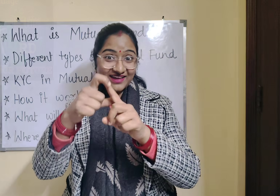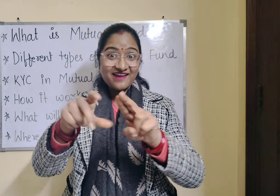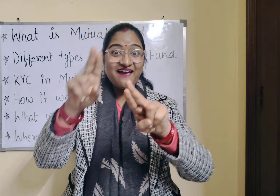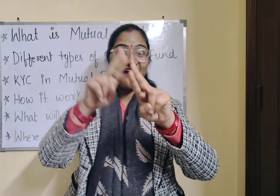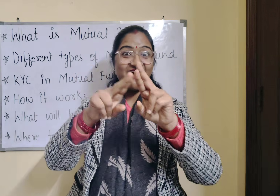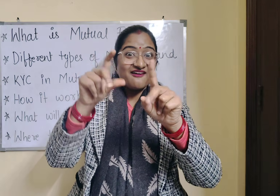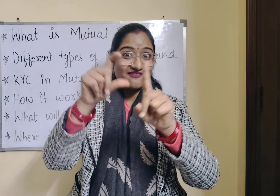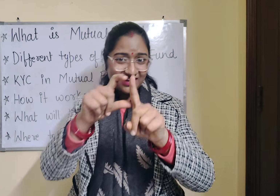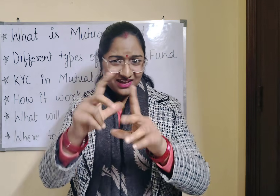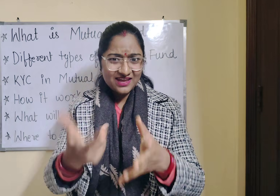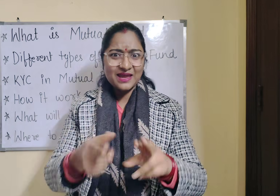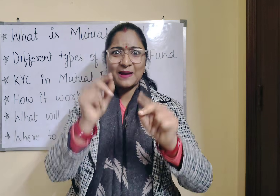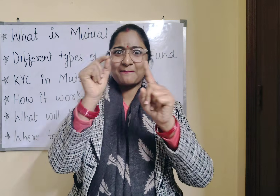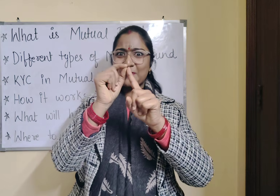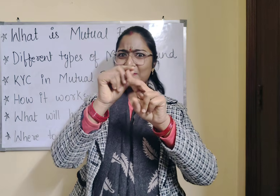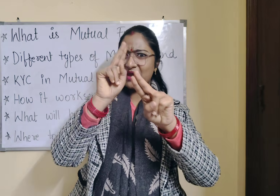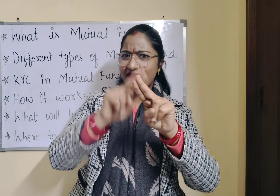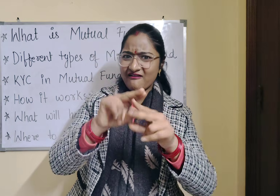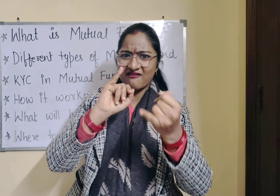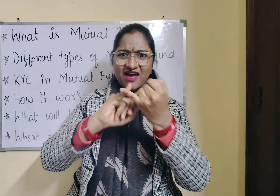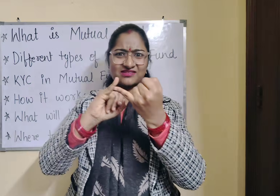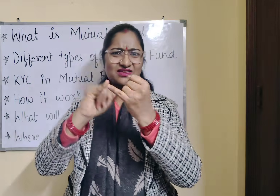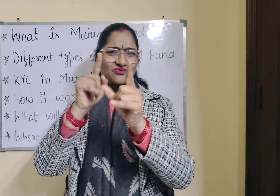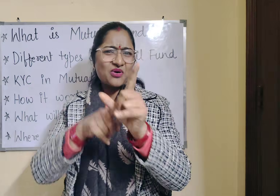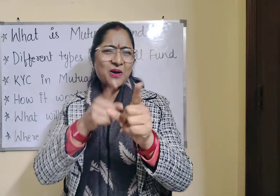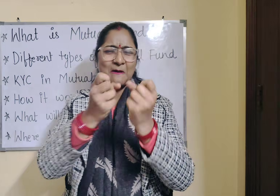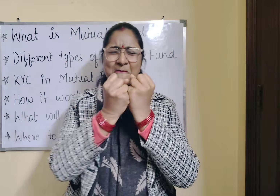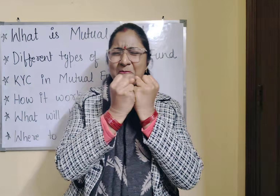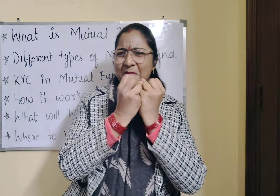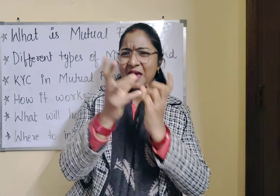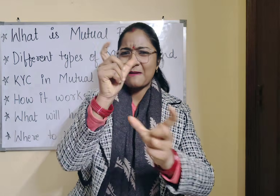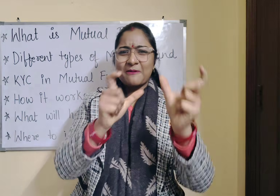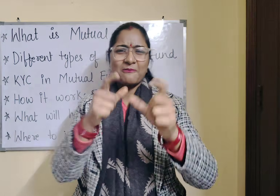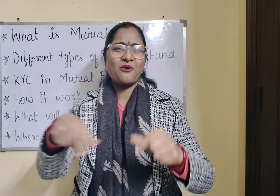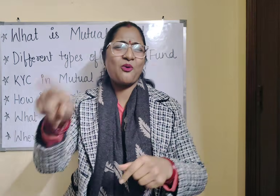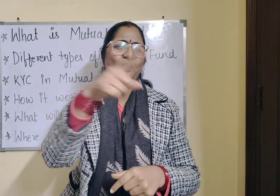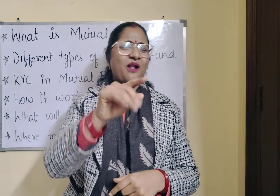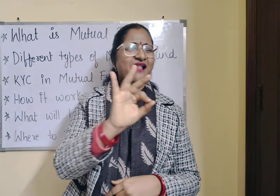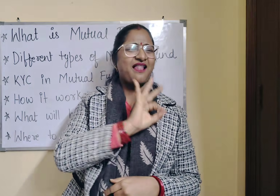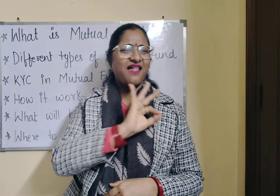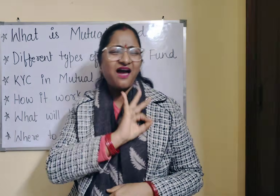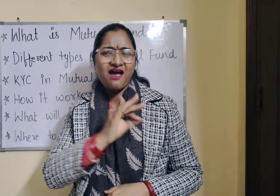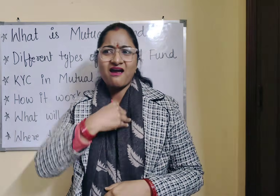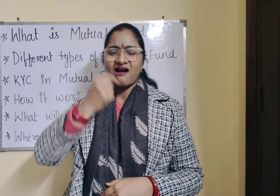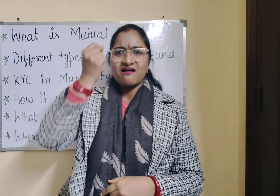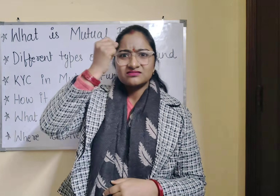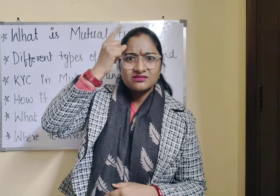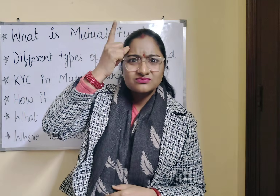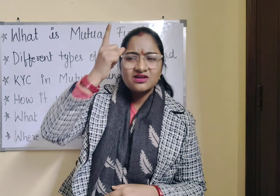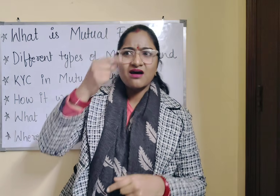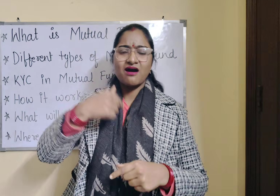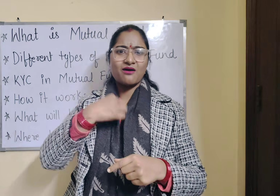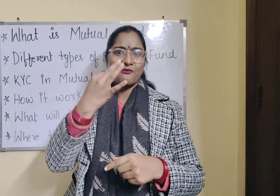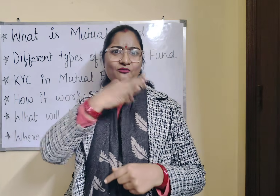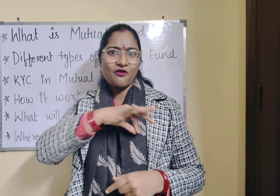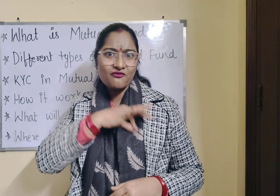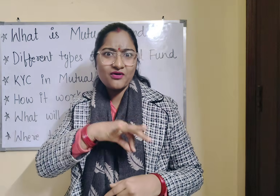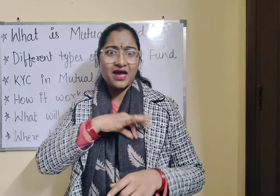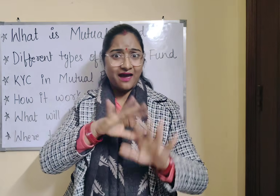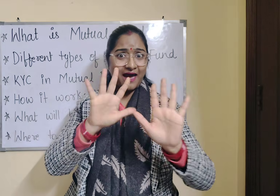पे स्क्रीन पे देख पा रहे हैं, आरडी और एफडी से रिलेटेड, पीपीएफ से रिलेटेड, एसएसवाई से रिलेटेड जितनी भी वीडियोस डाली हैं